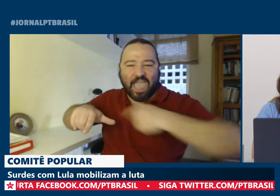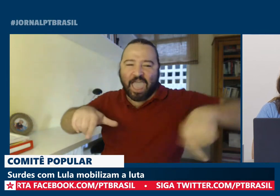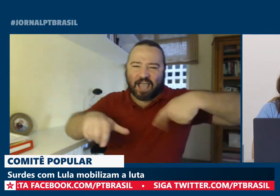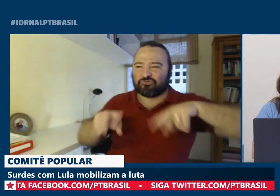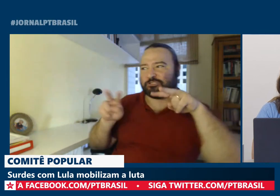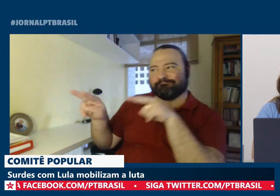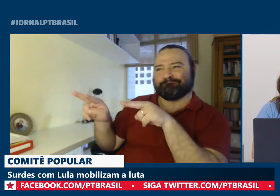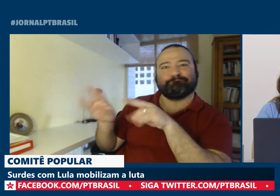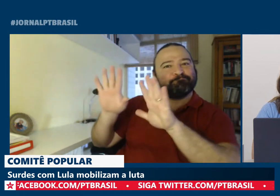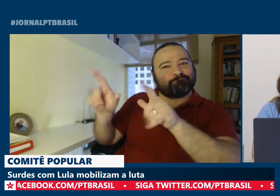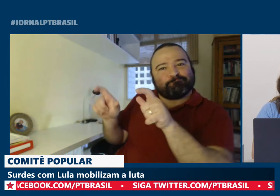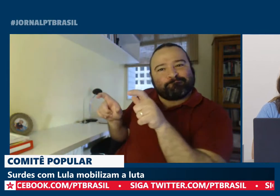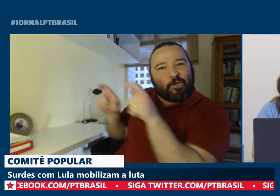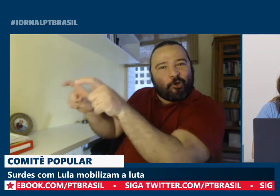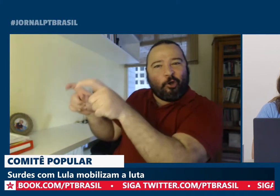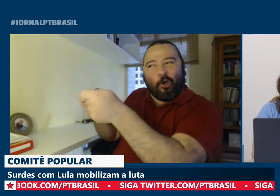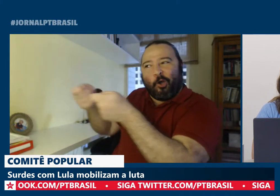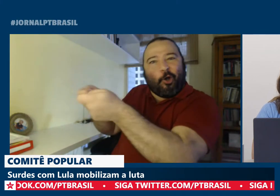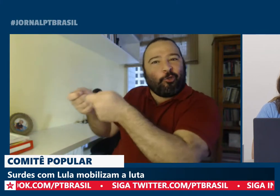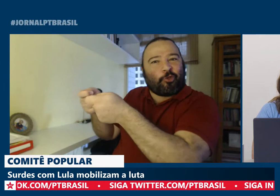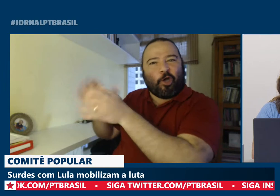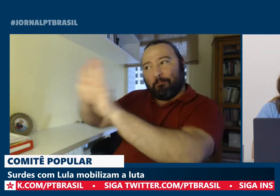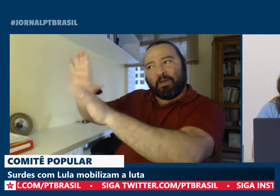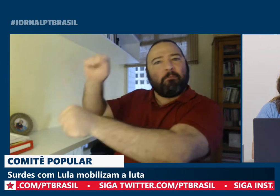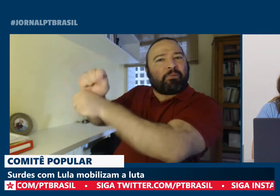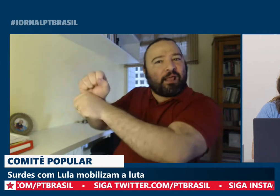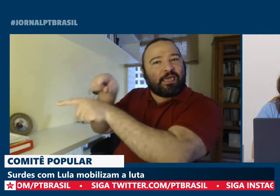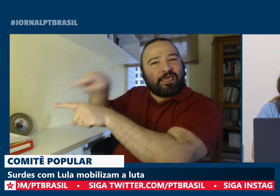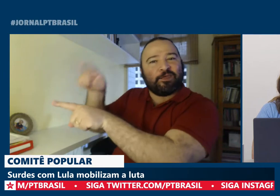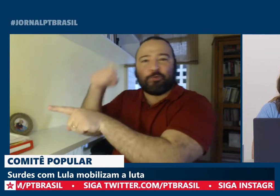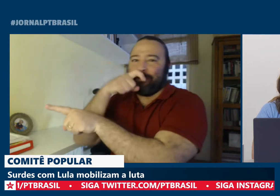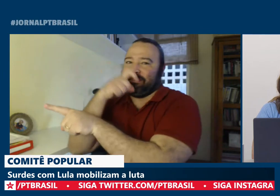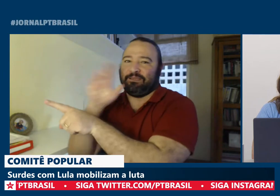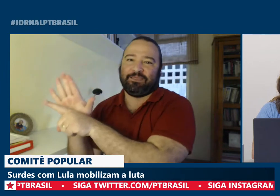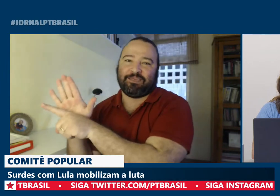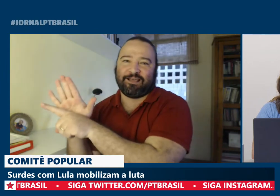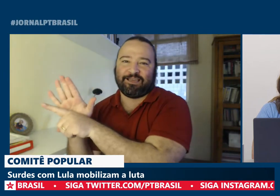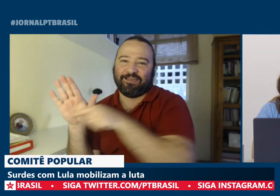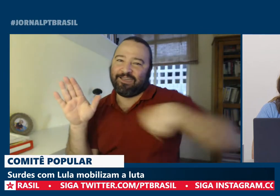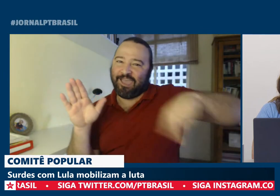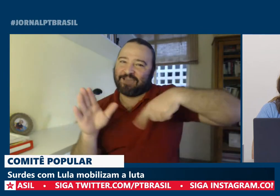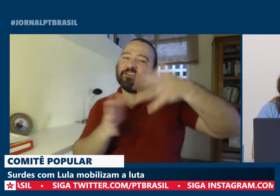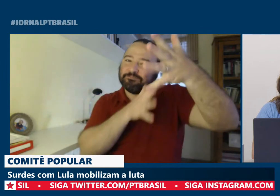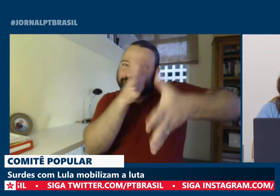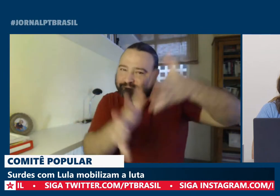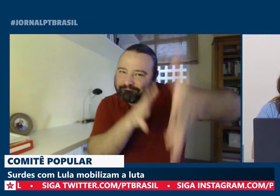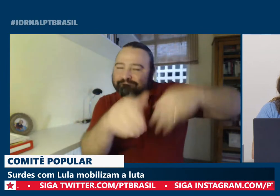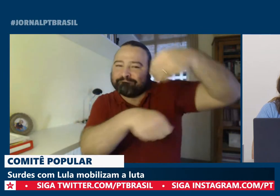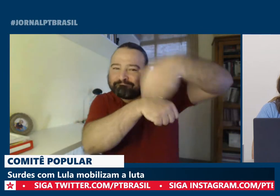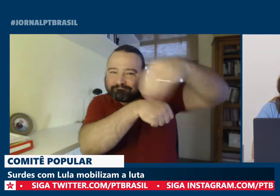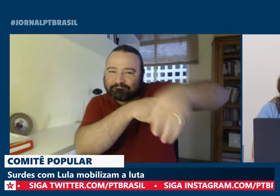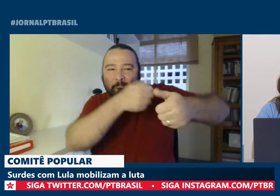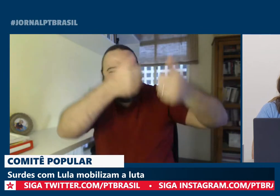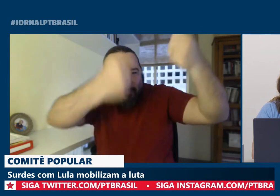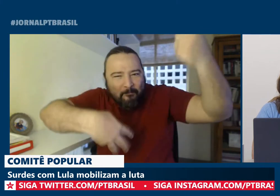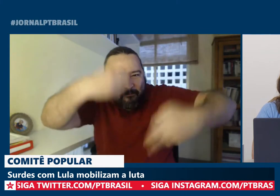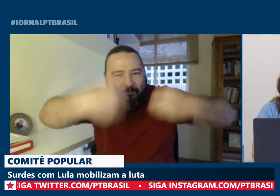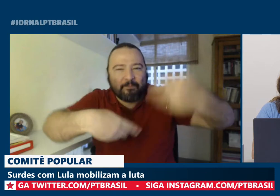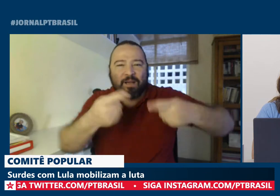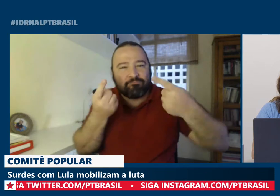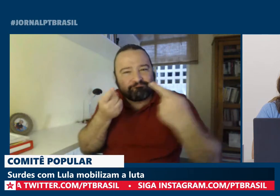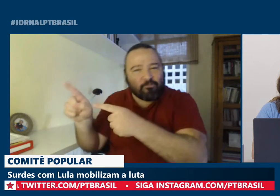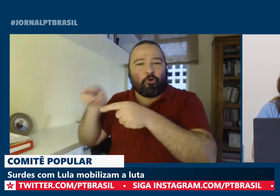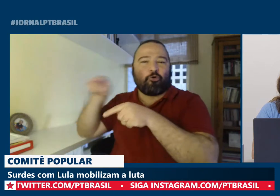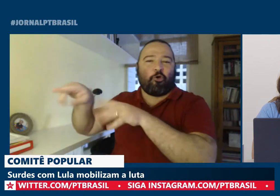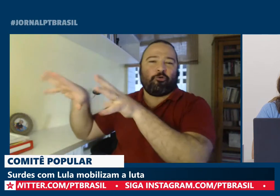sim. Então, a gente está passeando, vendo, acompanhando essas mentiras,